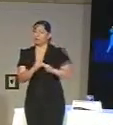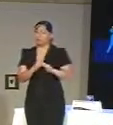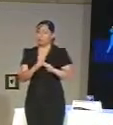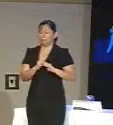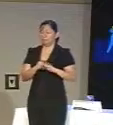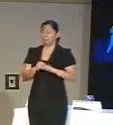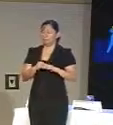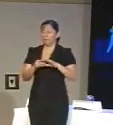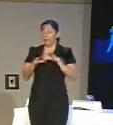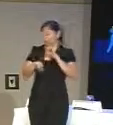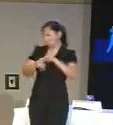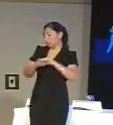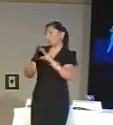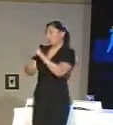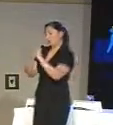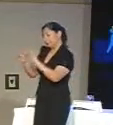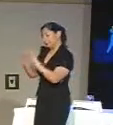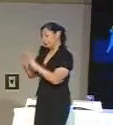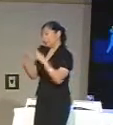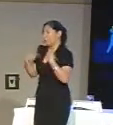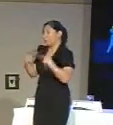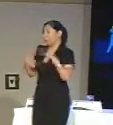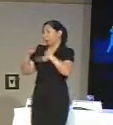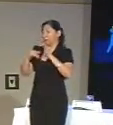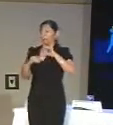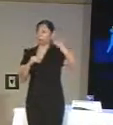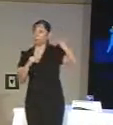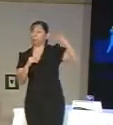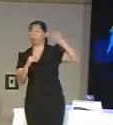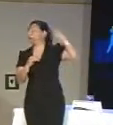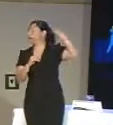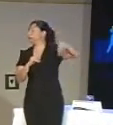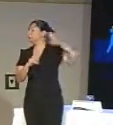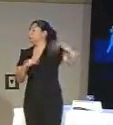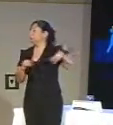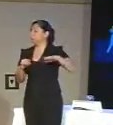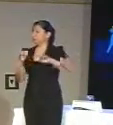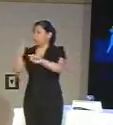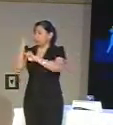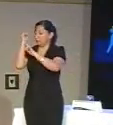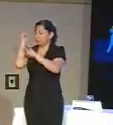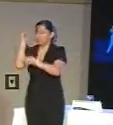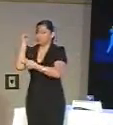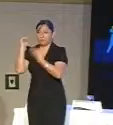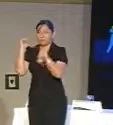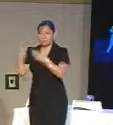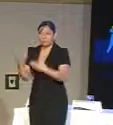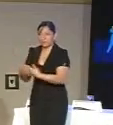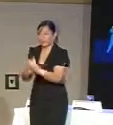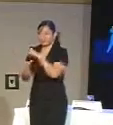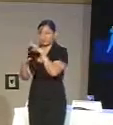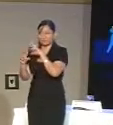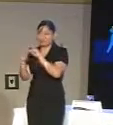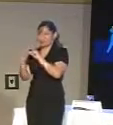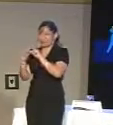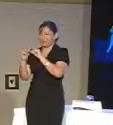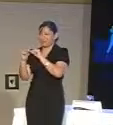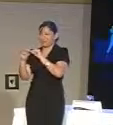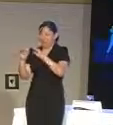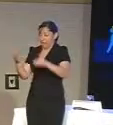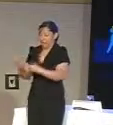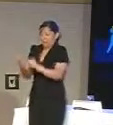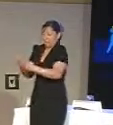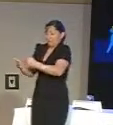atención y esto puede ser desde el ámbito comunitario hasta el ámbito de los